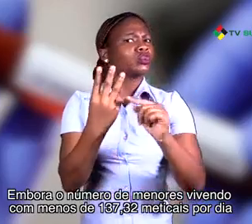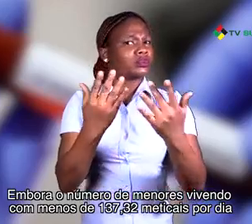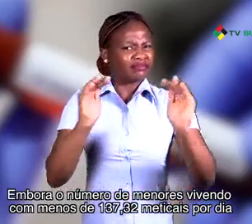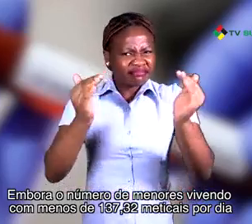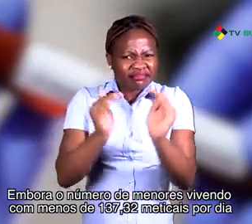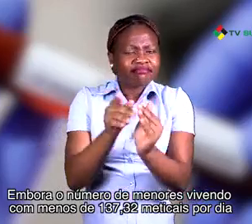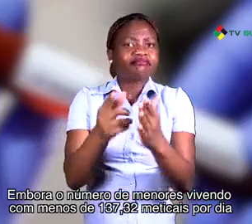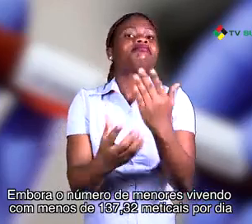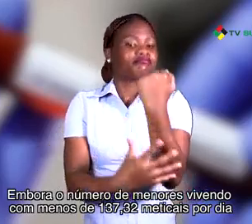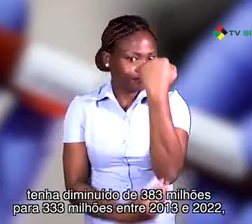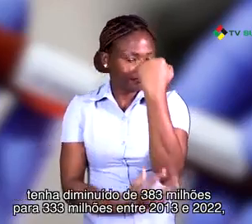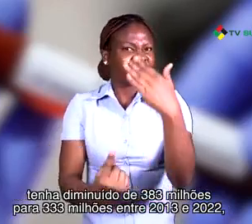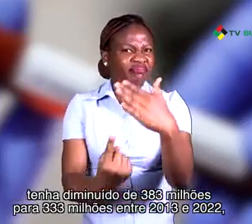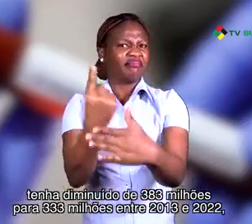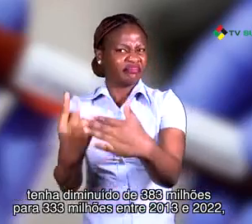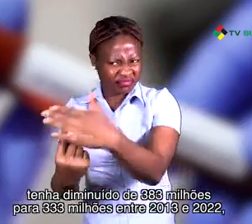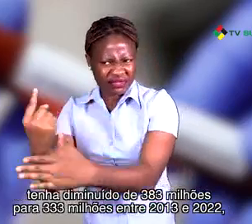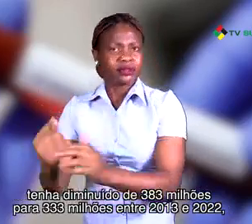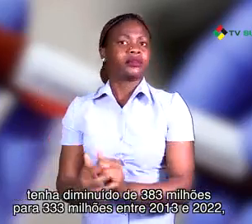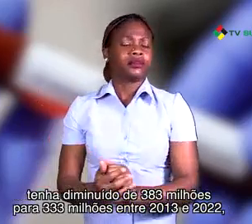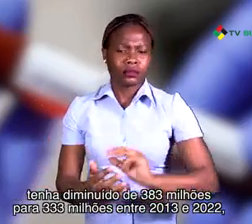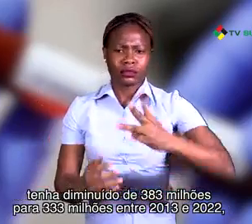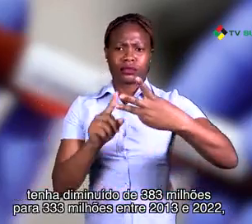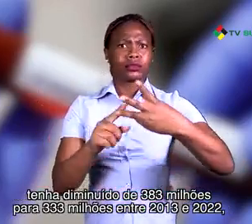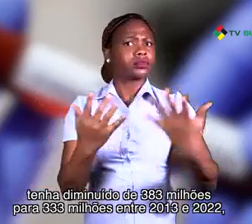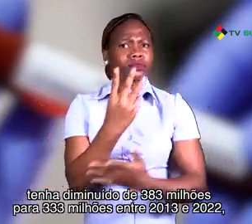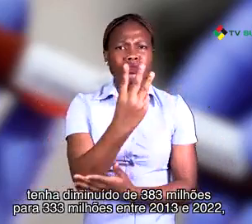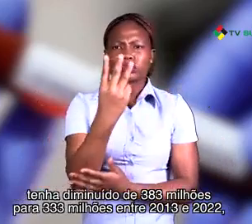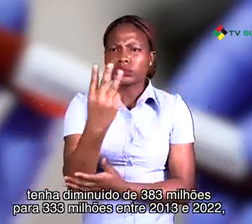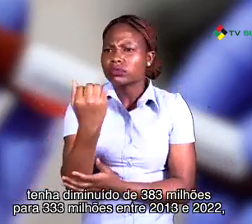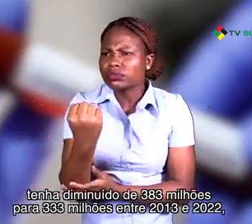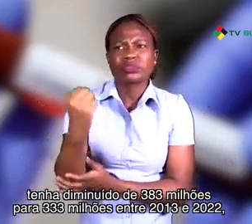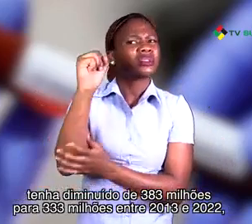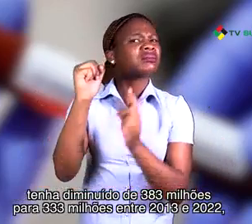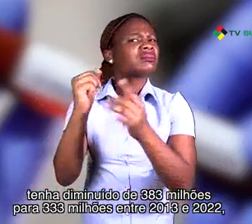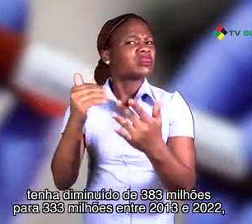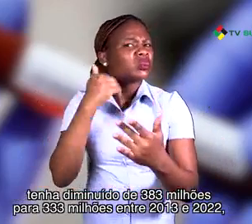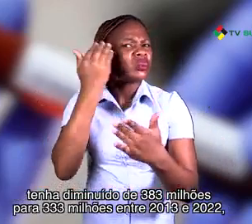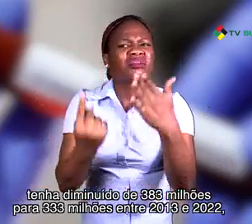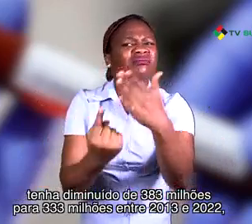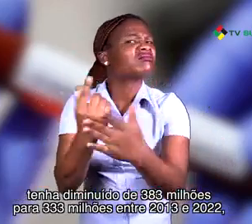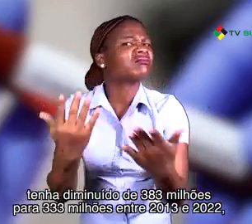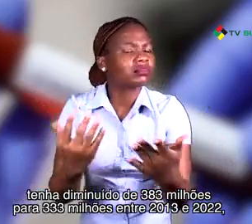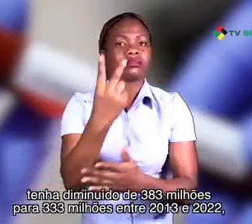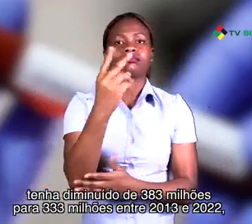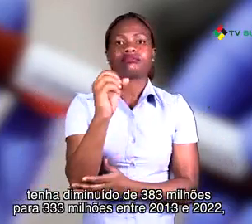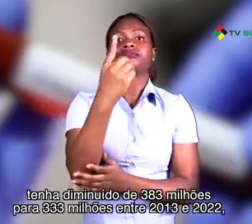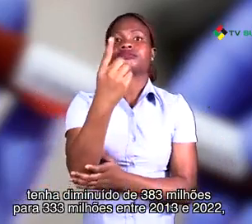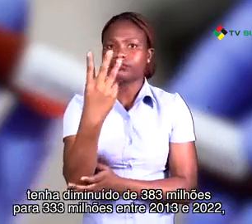137,32 meticais por dia tenha diminuído de 383 milhões para 333 milhões entre 2013